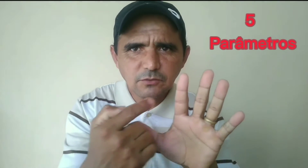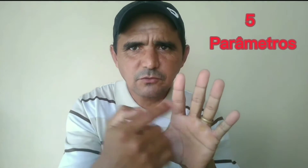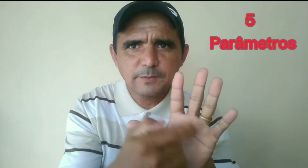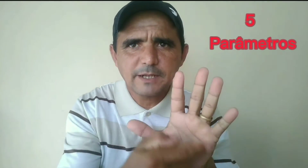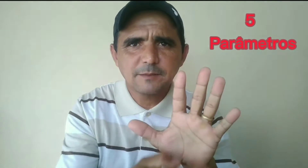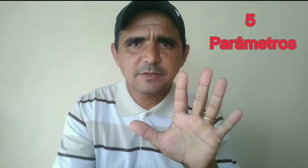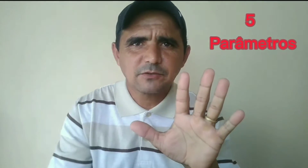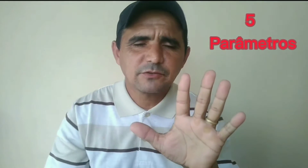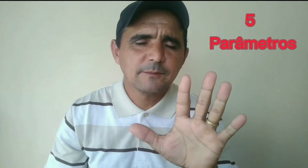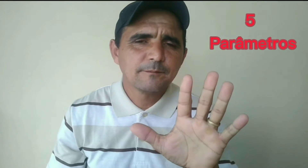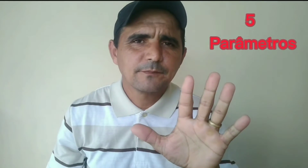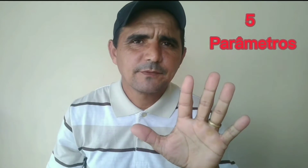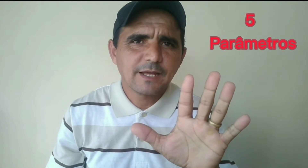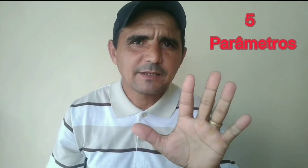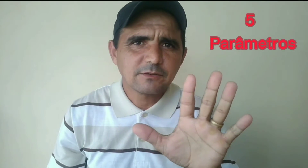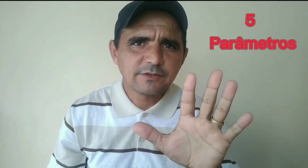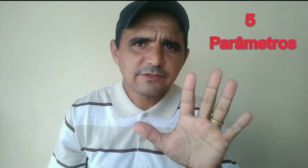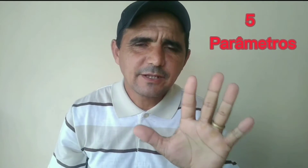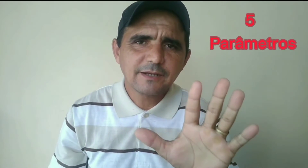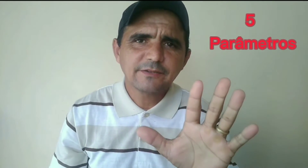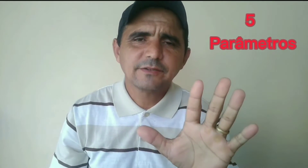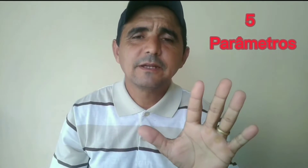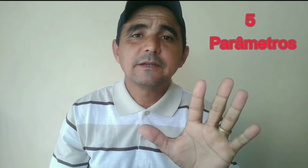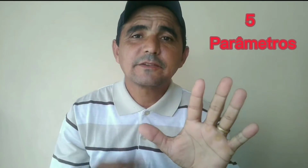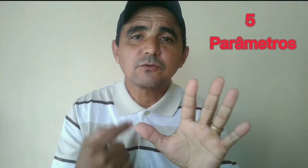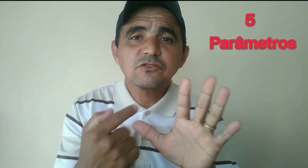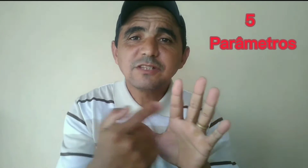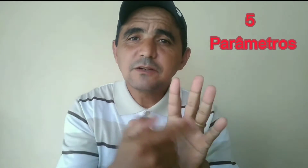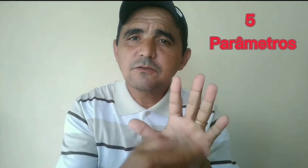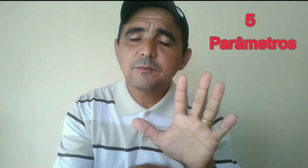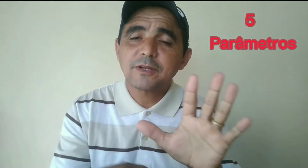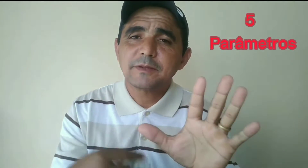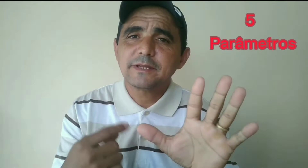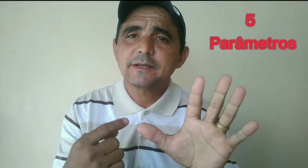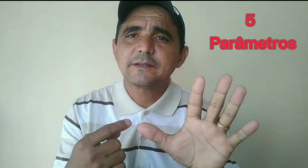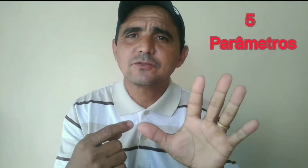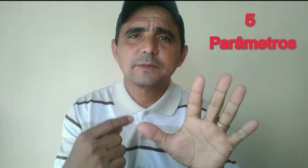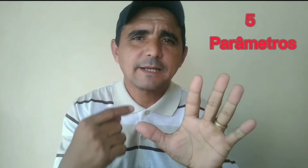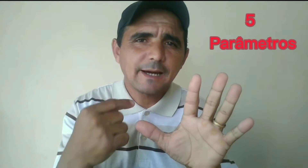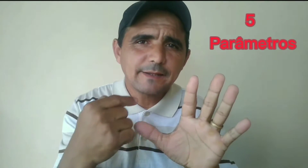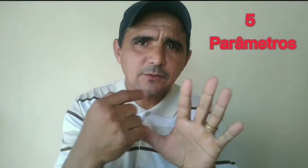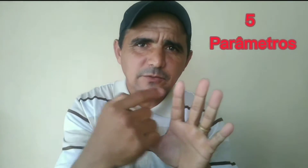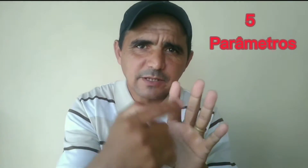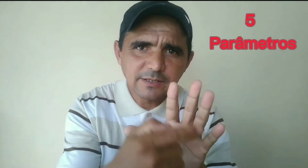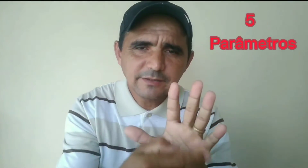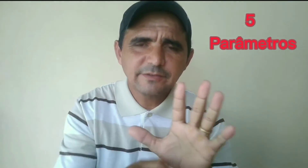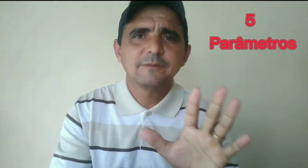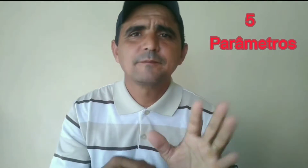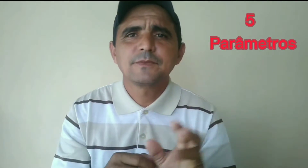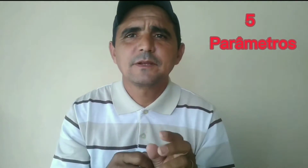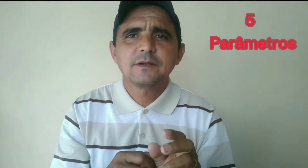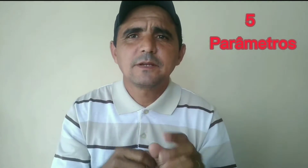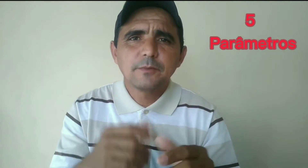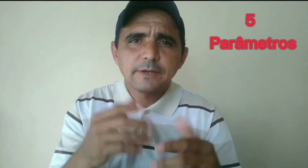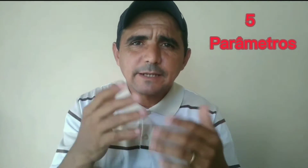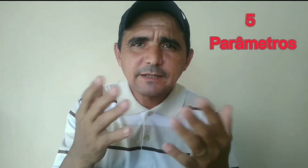os parâmetros da língua de sinais, são 5, vamos aprender sobre cada um deles e por que eles